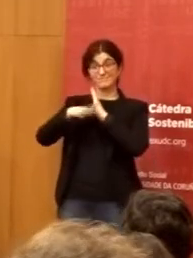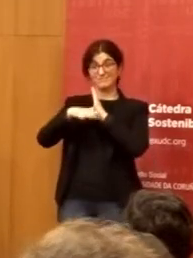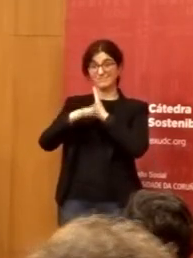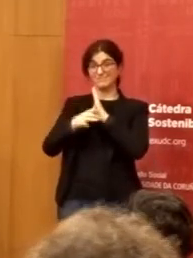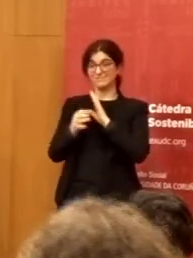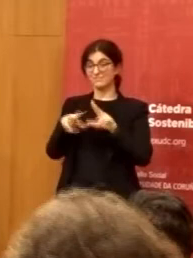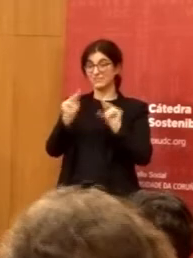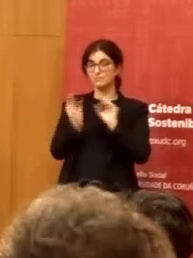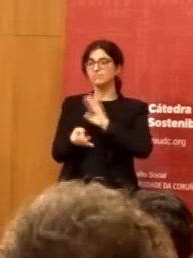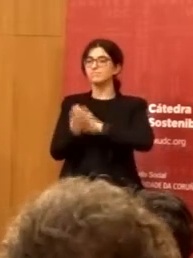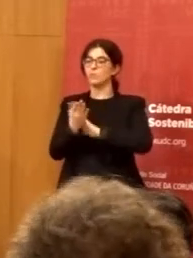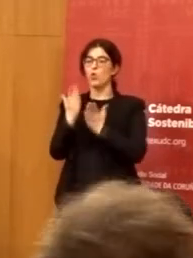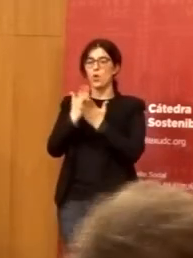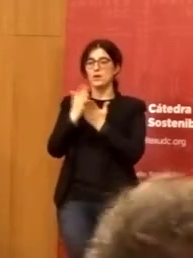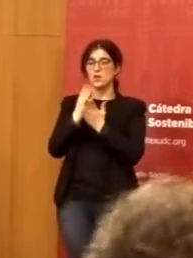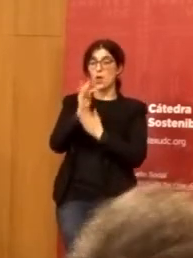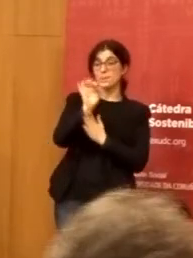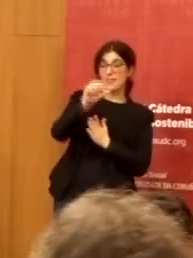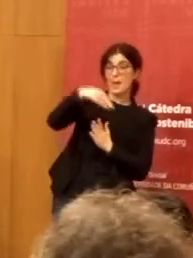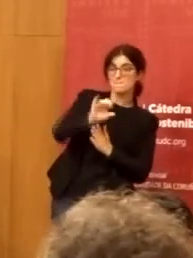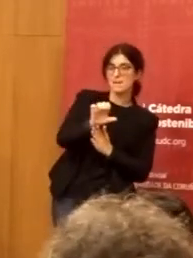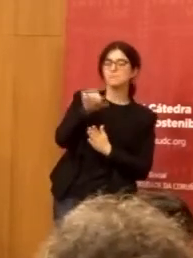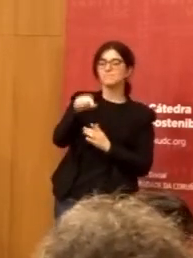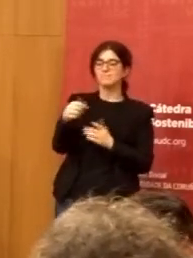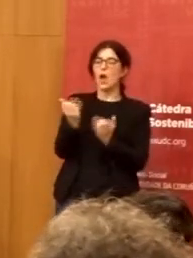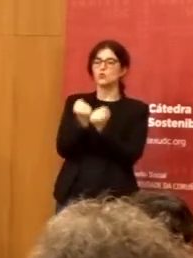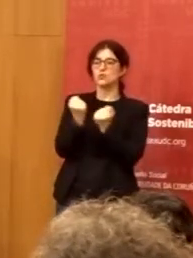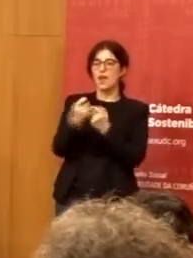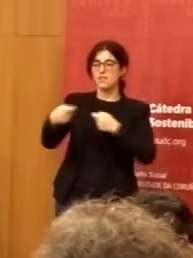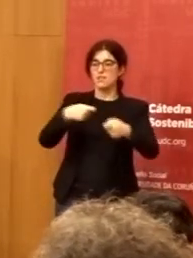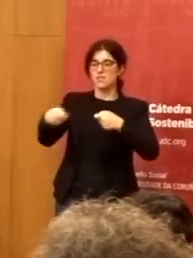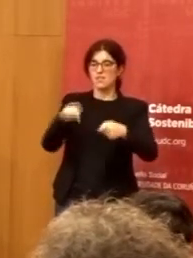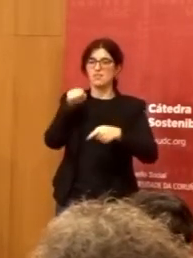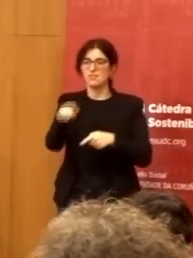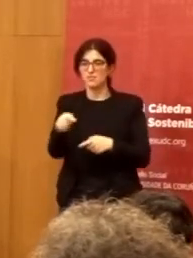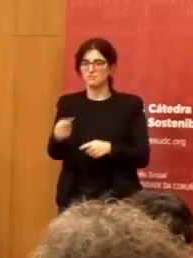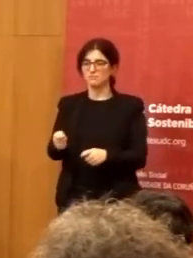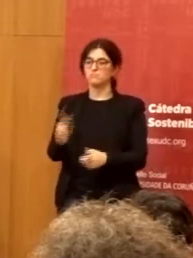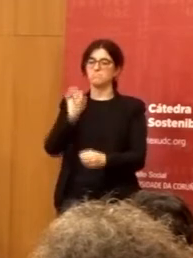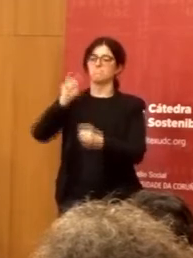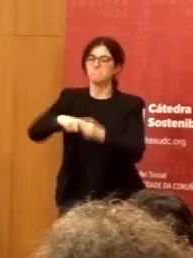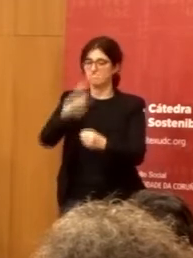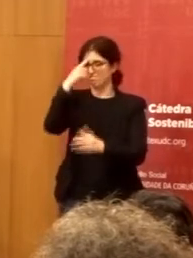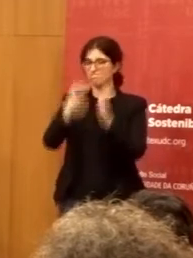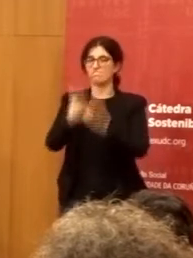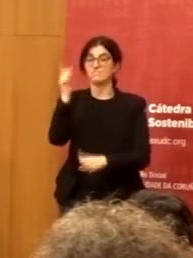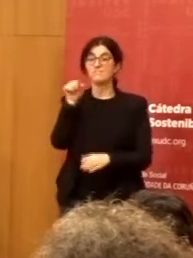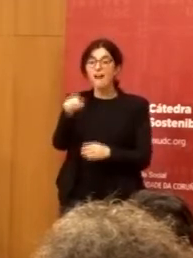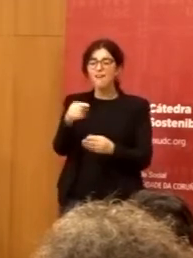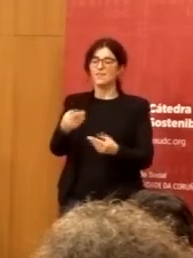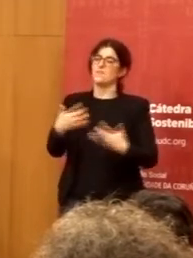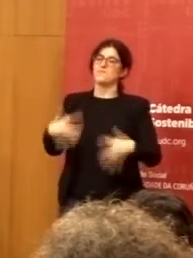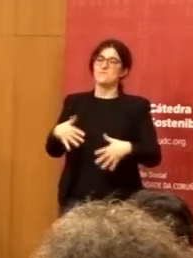un curso organizado por APSA y Tempe, de auxiliar de dependiente de tienda, y sin dudar me apunto. En ese nuevo curso me enfrento a la vida